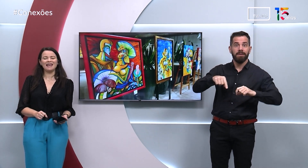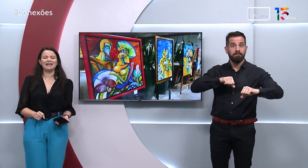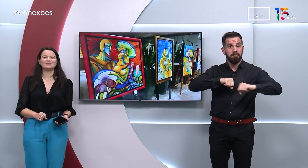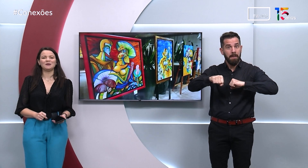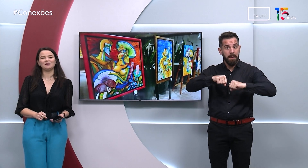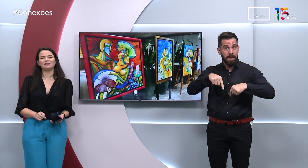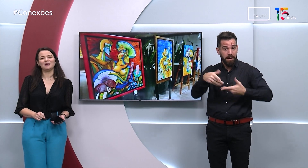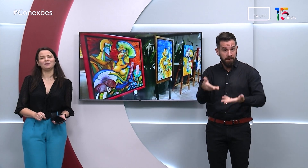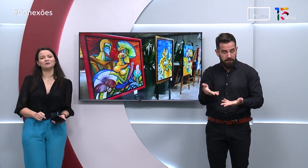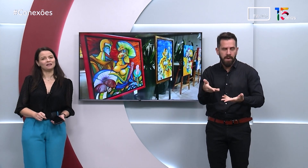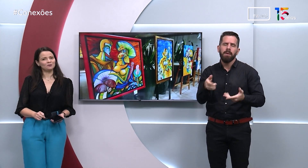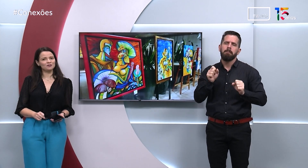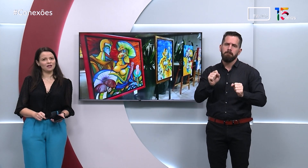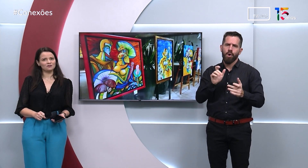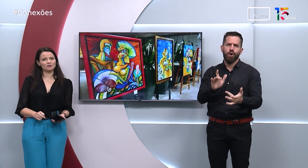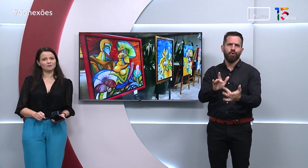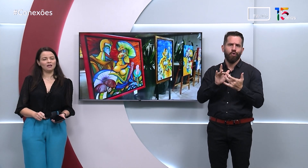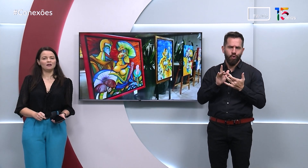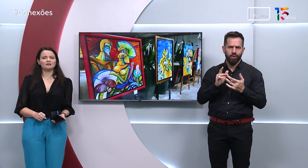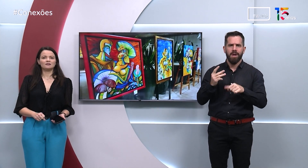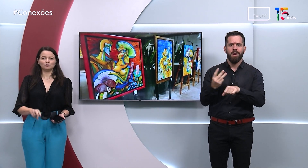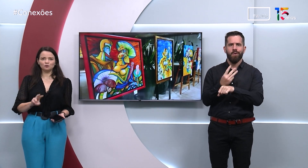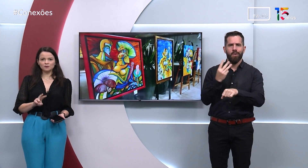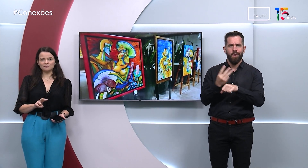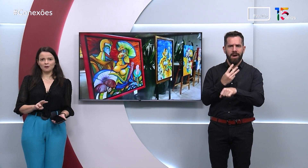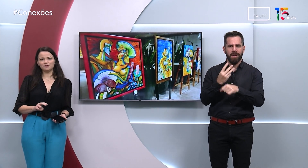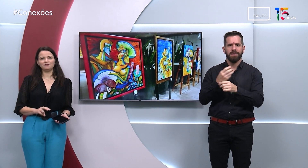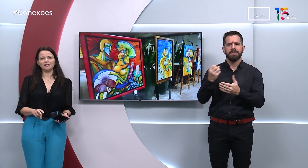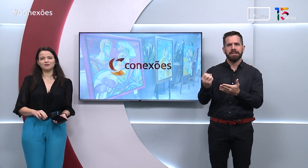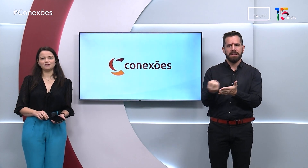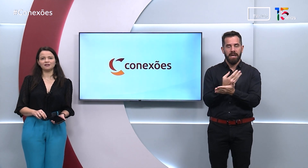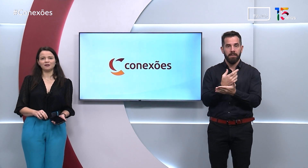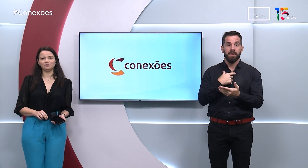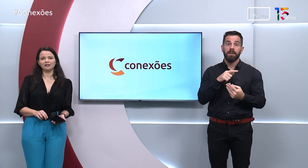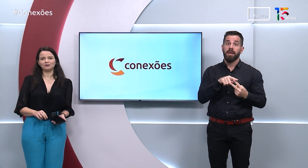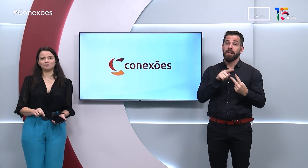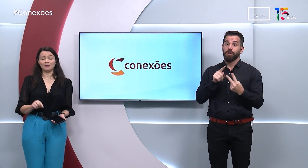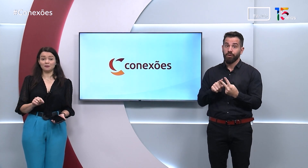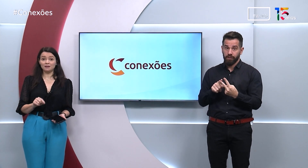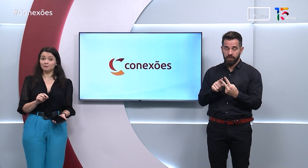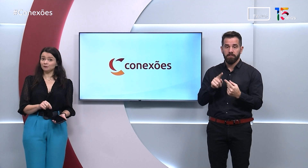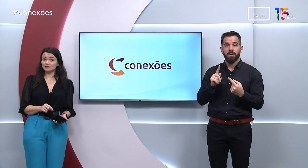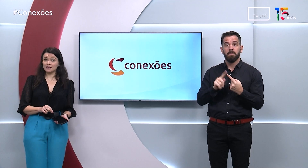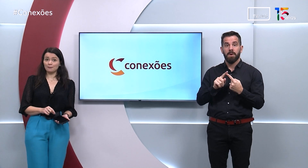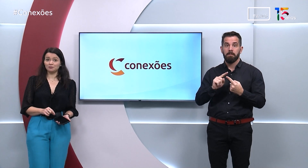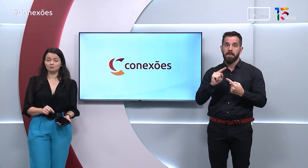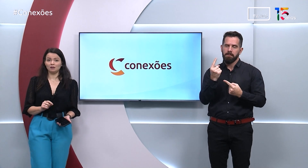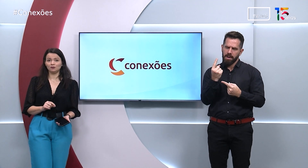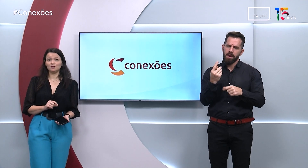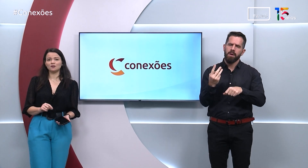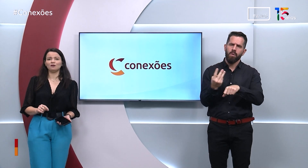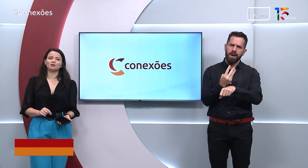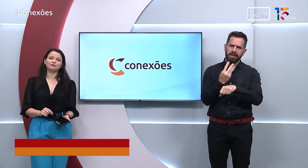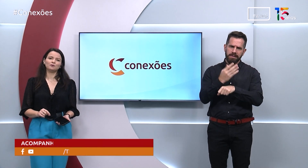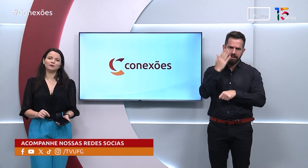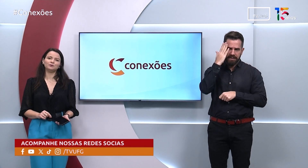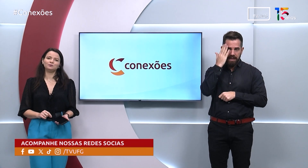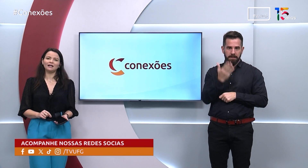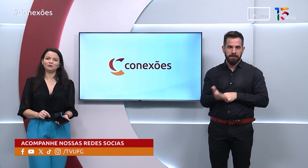Conexões, é só entrar em contato com a gente. São duas formas diferentes de entrar em contato. Primeiro é pelo WhatsApp,